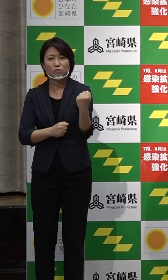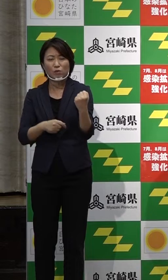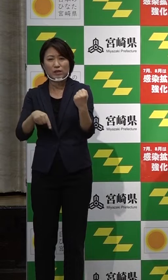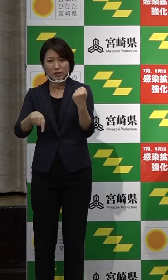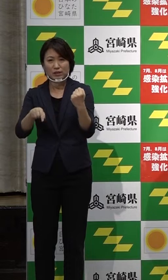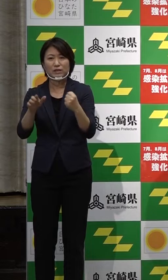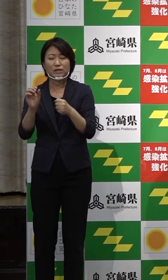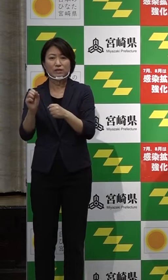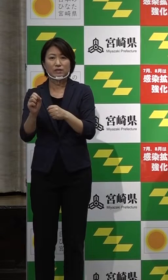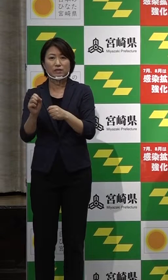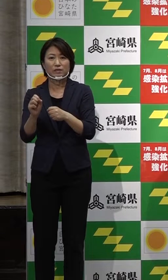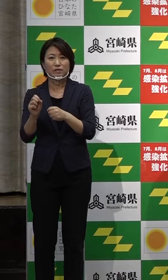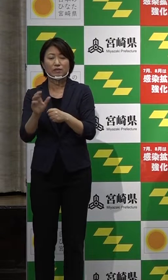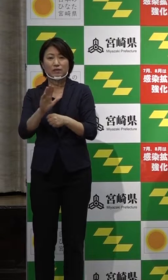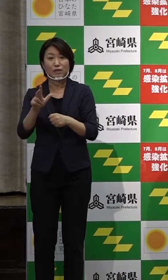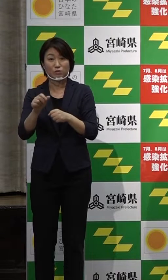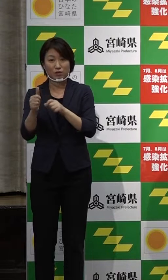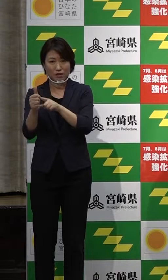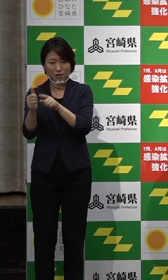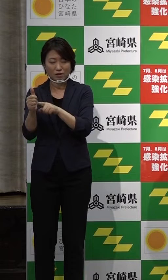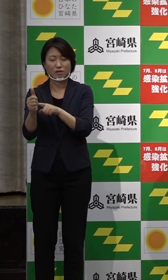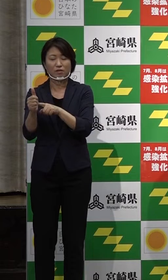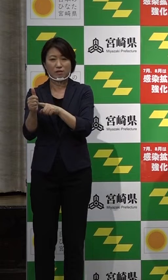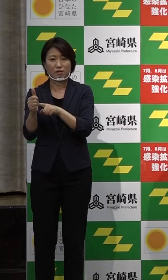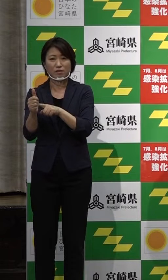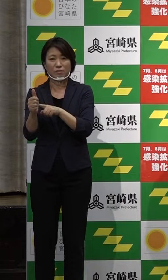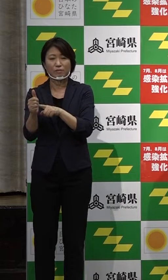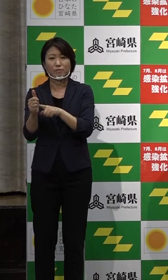して、はい、これはですね、